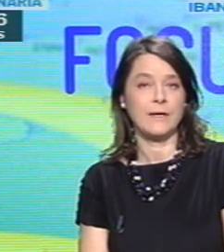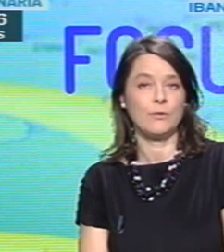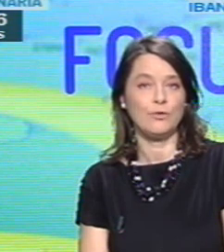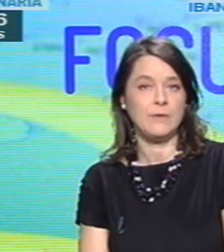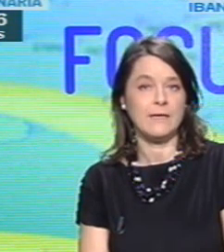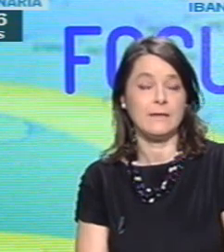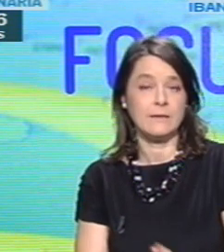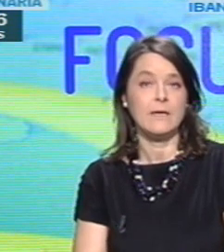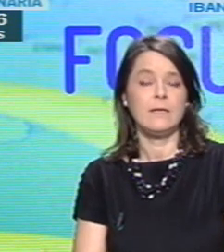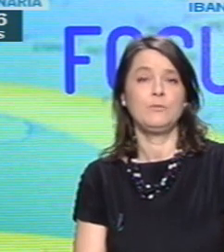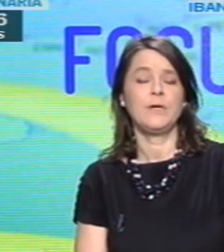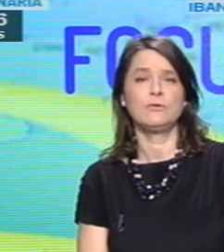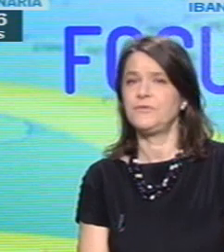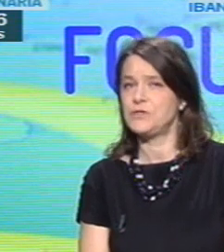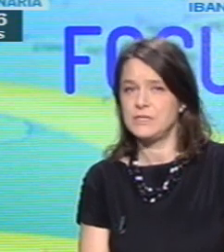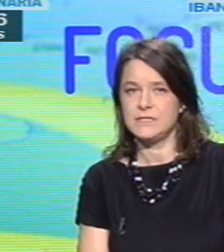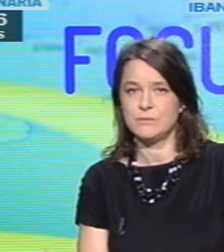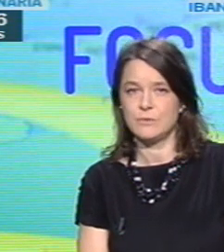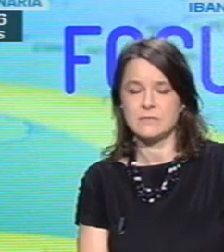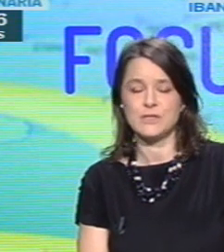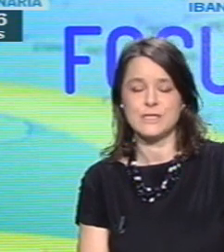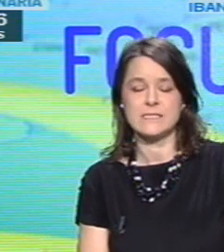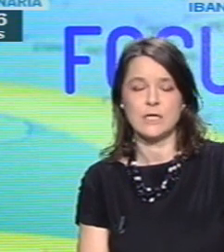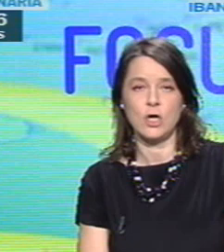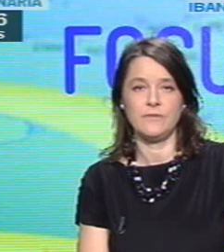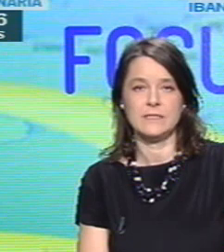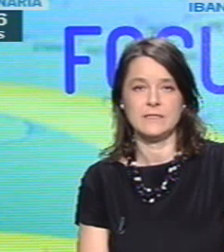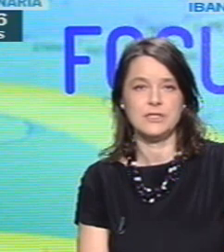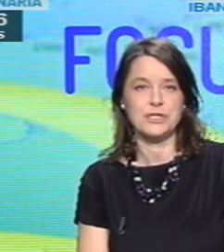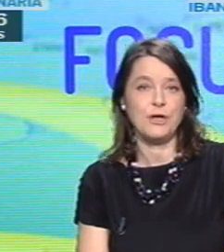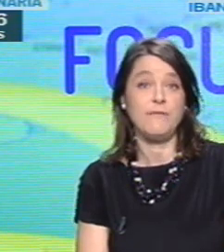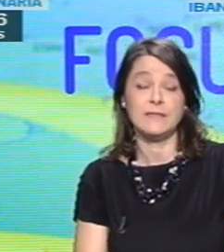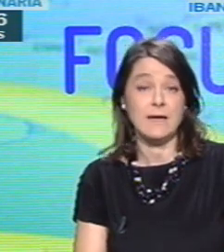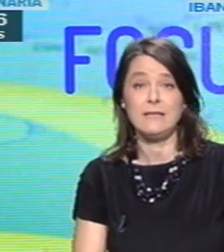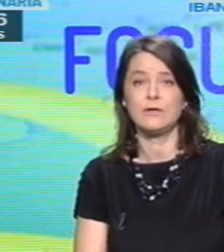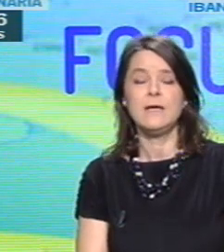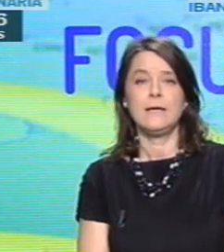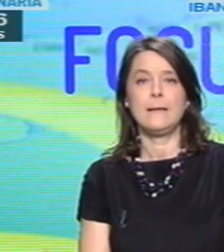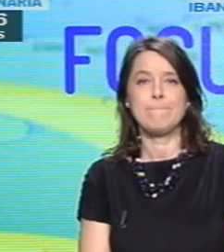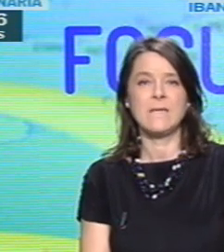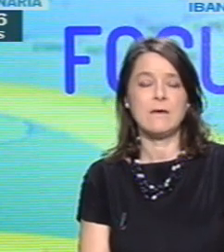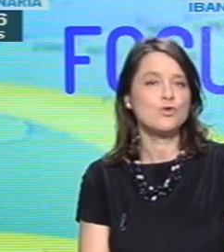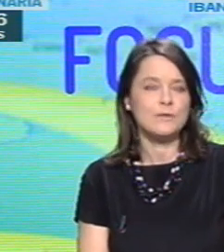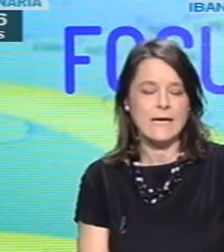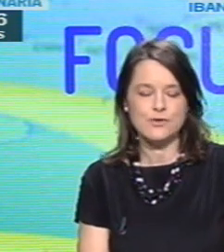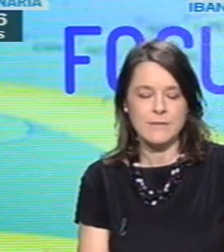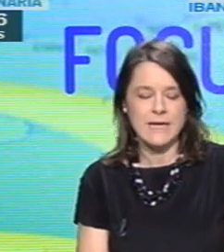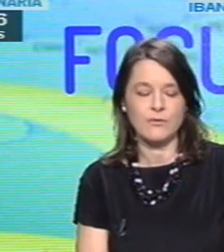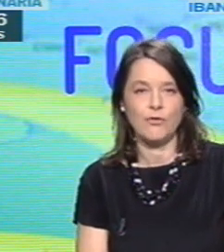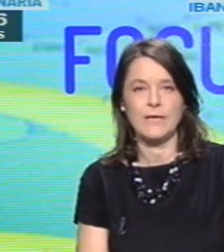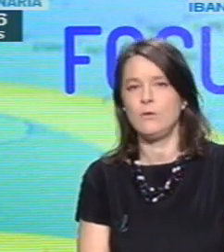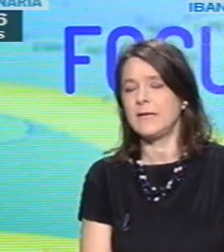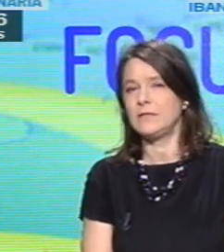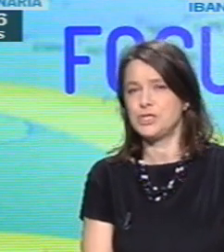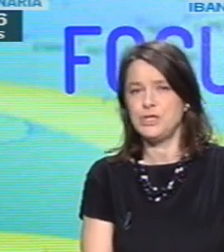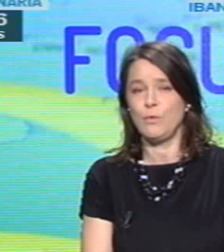nostra economia in un periodo difficilissimo, questa emergenza Covid-19. E tra l'altro da un sondaggio è emerso